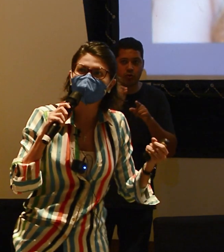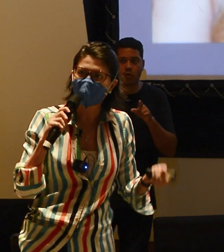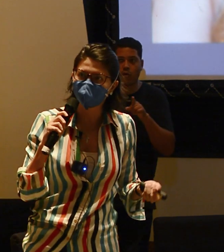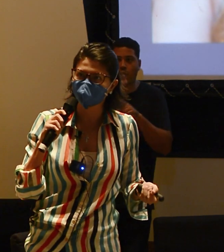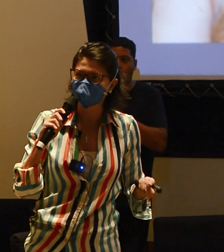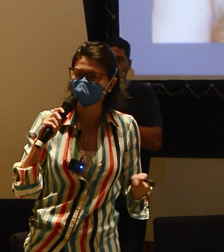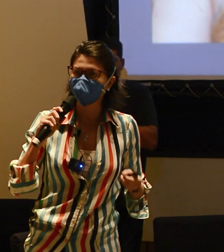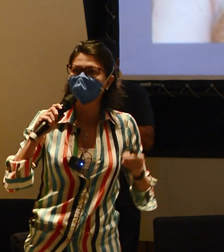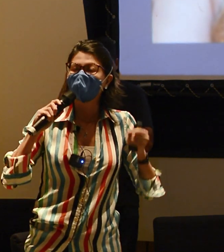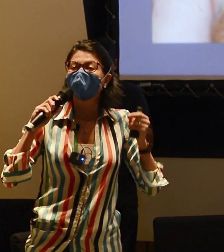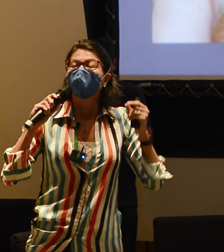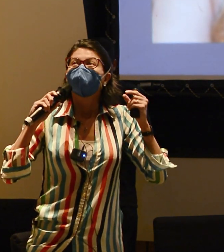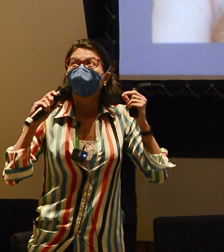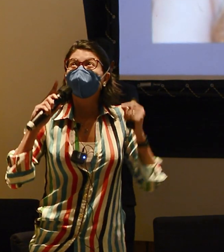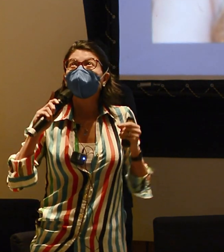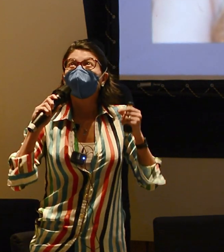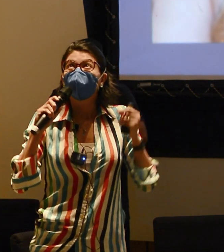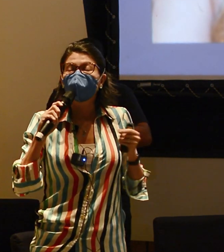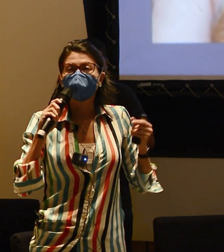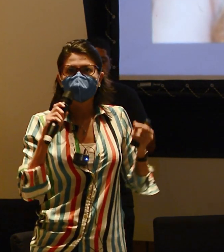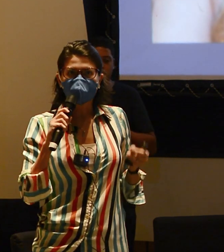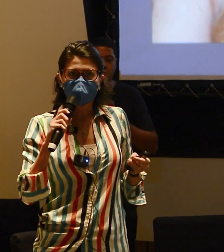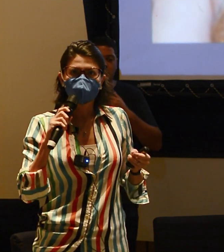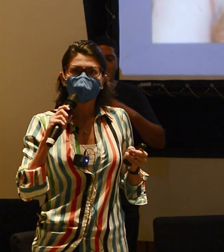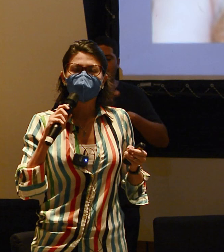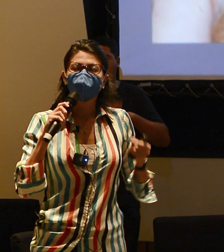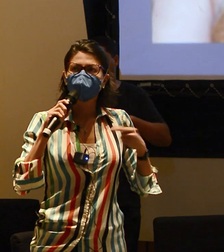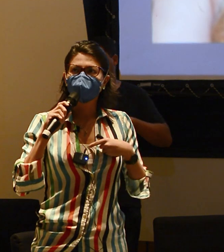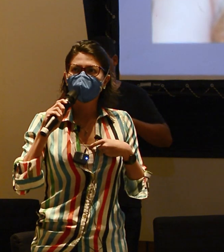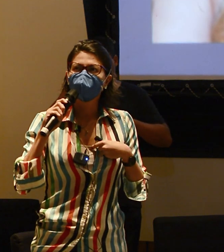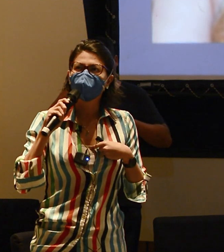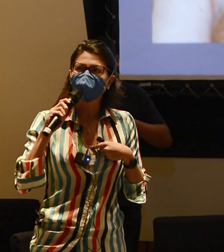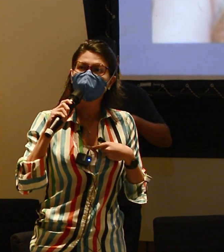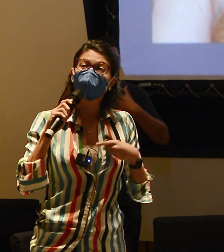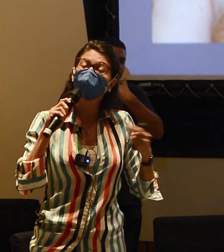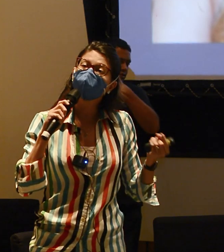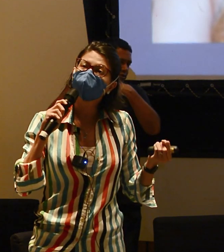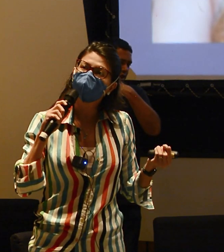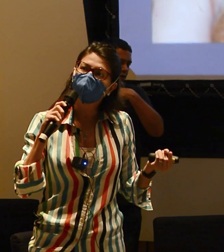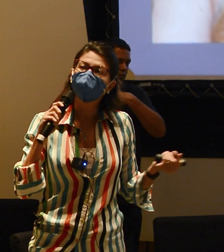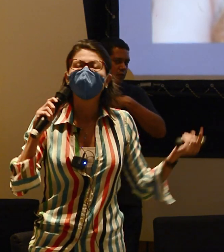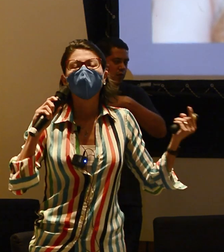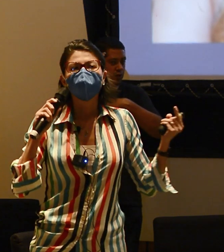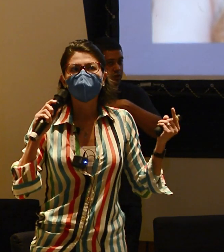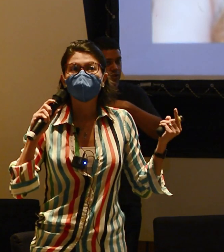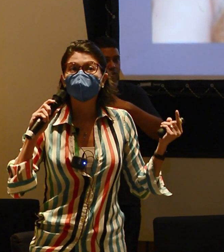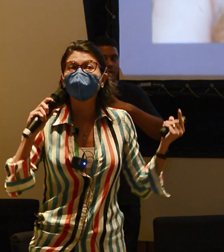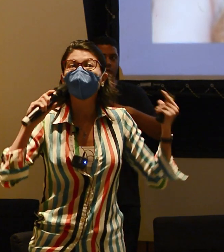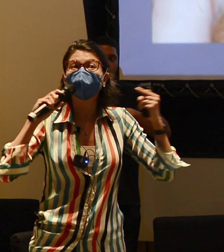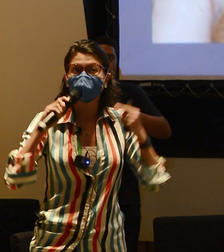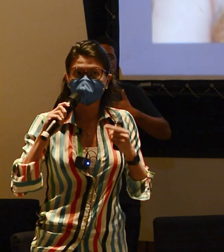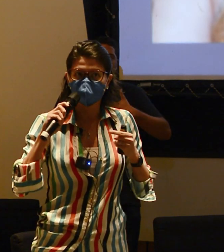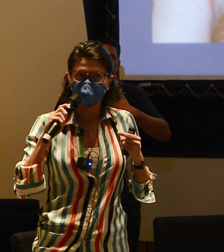do lado fala, fica muito mais fácil para o seu cérebro entender quando você tem